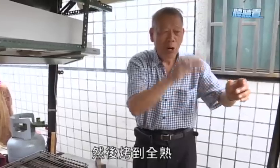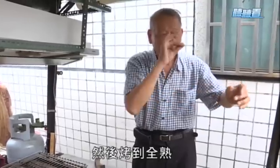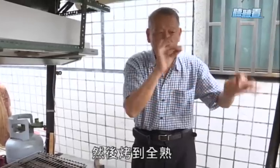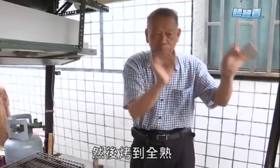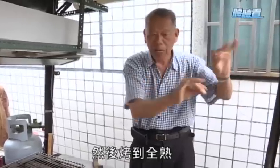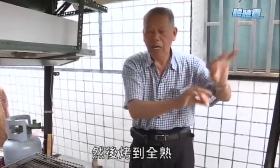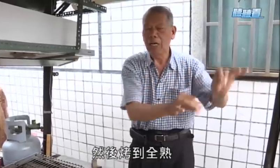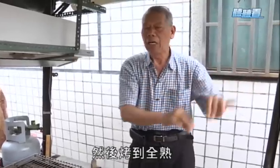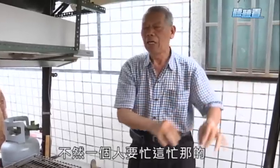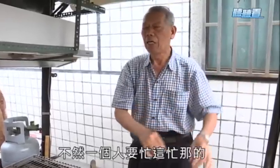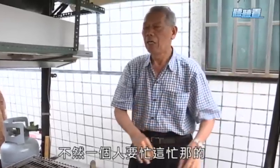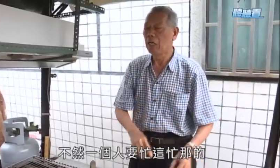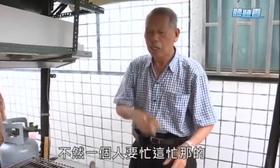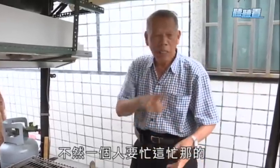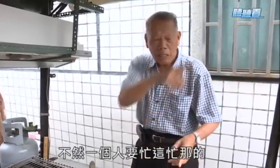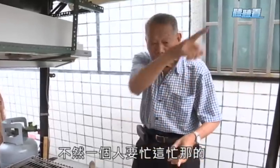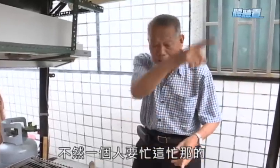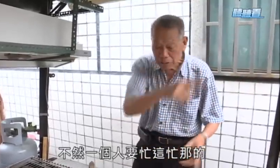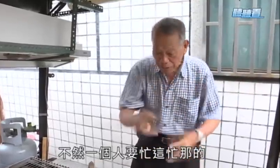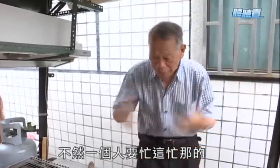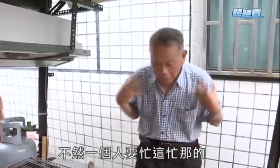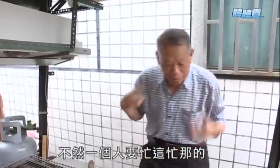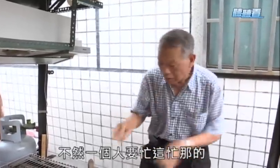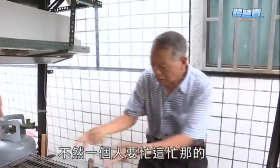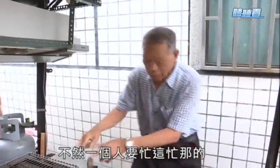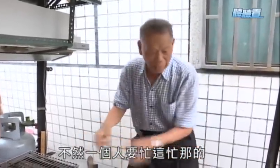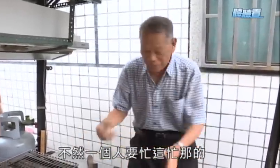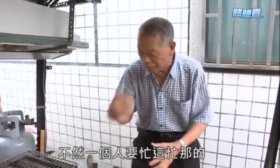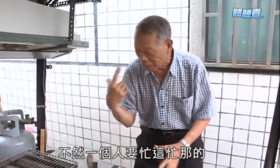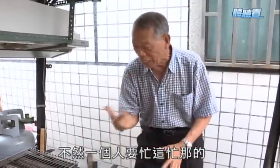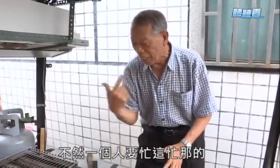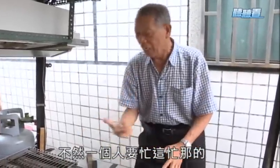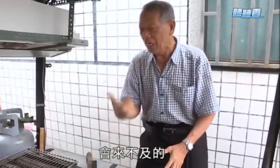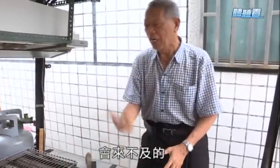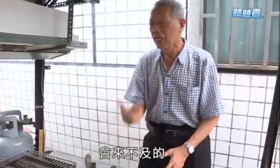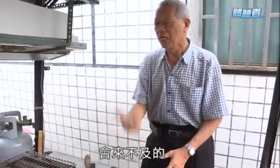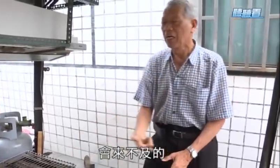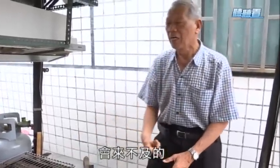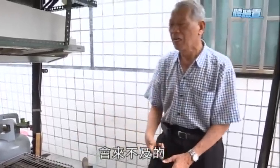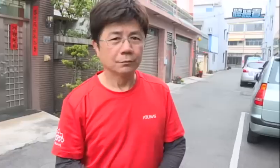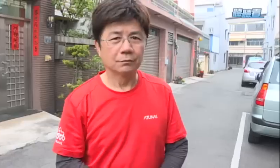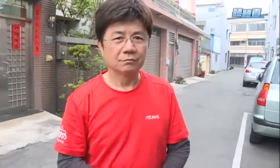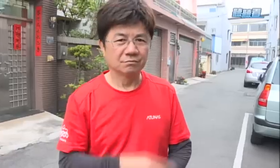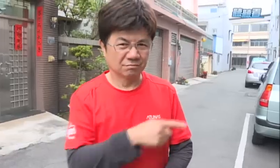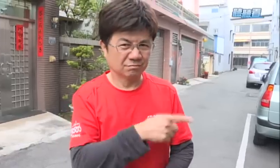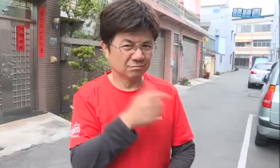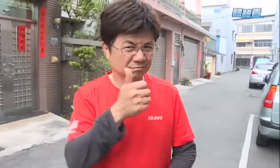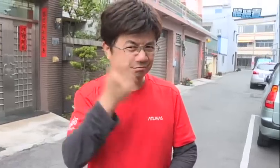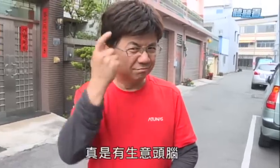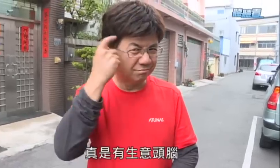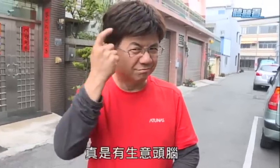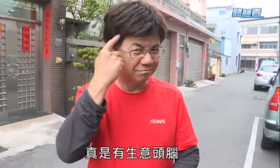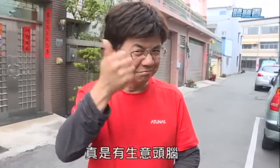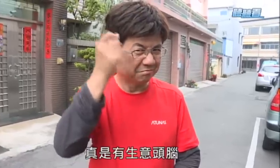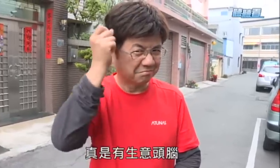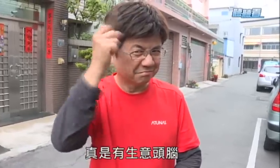熟，不然呢，一个人呢要忙这忙那的，会来不及的。 真是有生意头脑